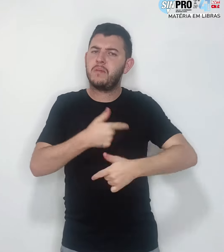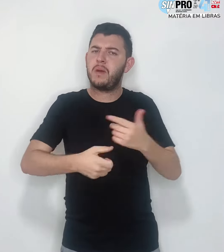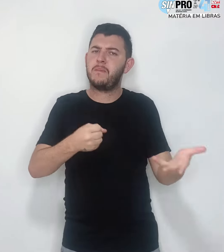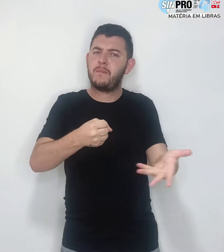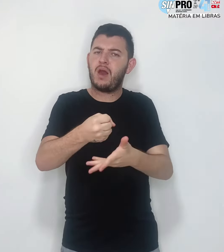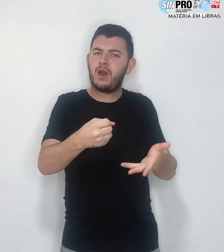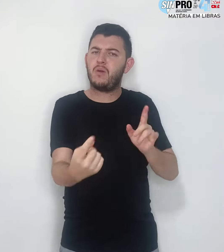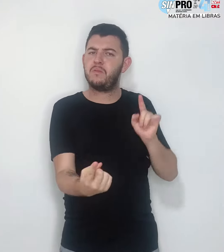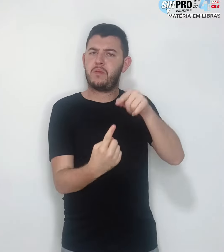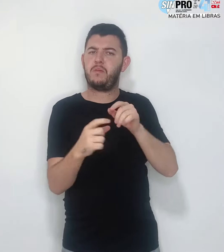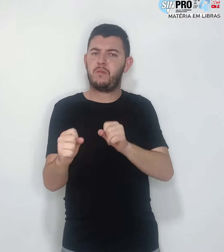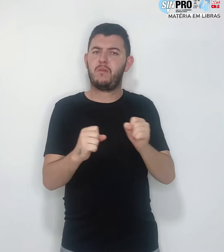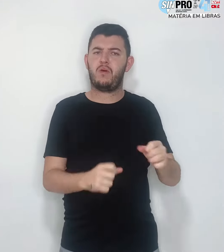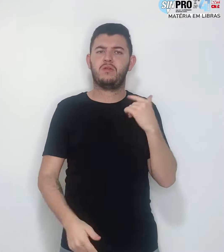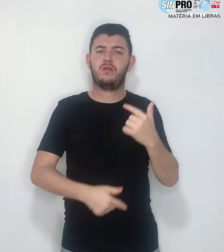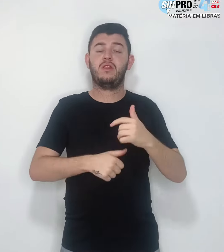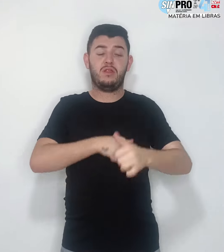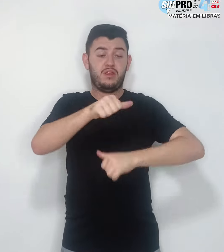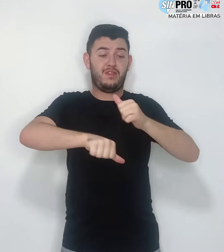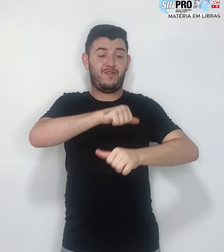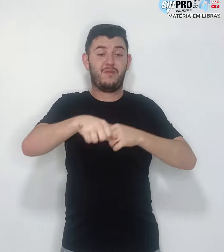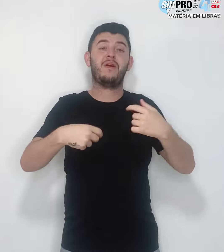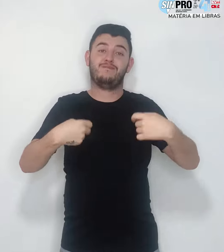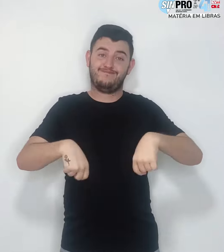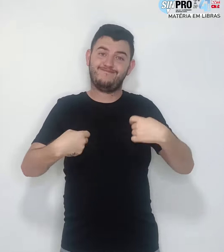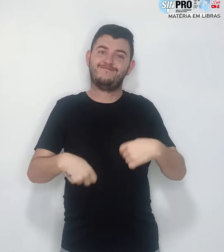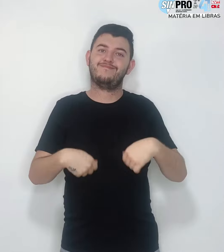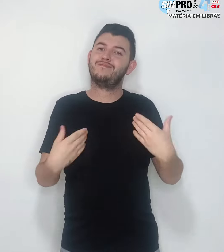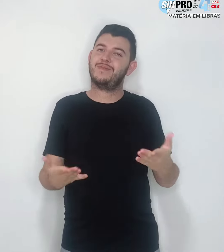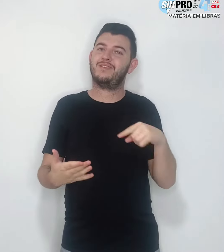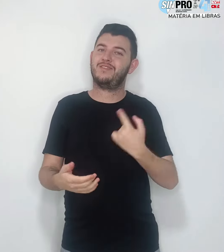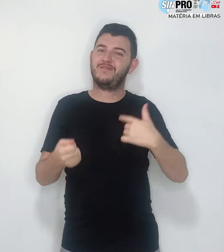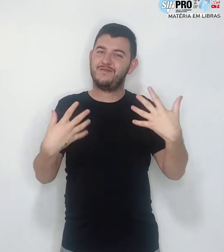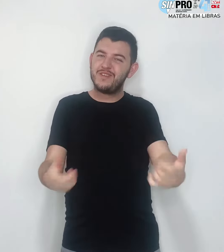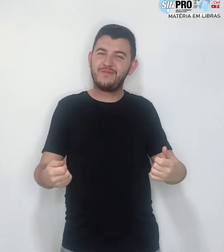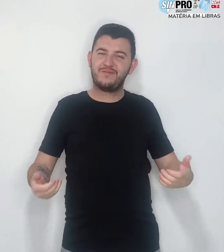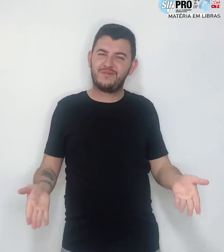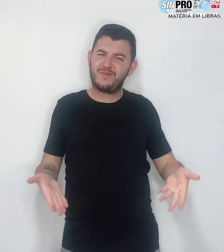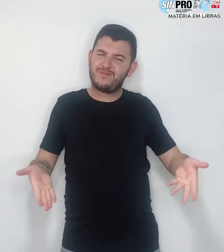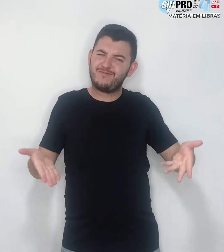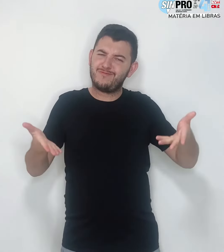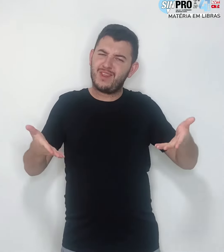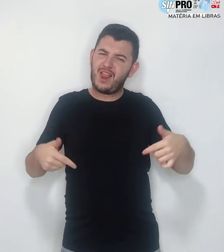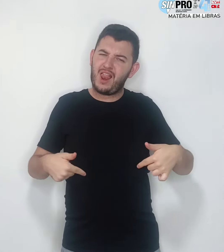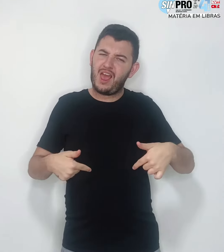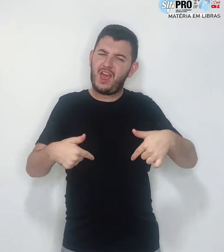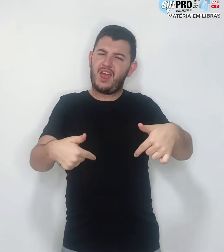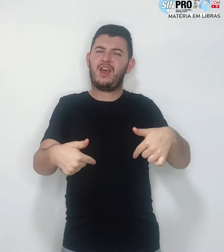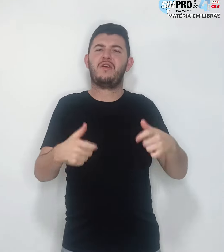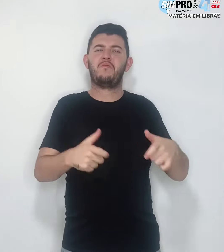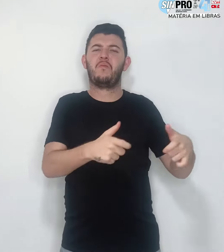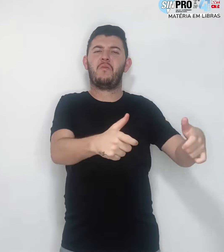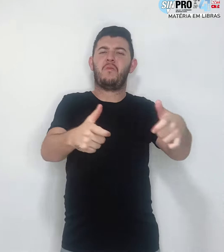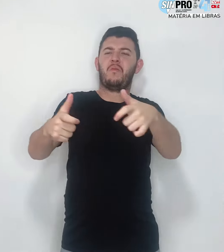para fazer as transformações necessárias. Vamos instigar em cada local de trabalho